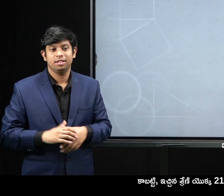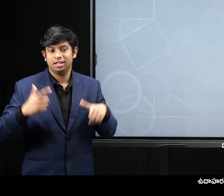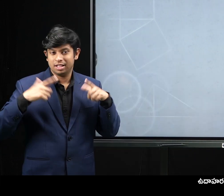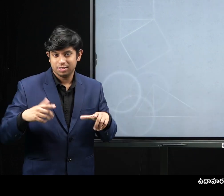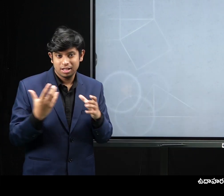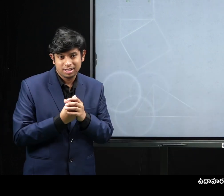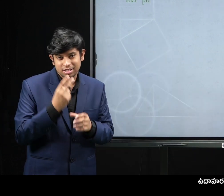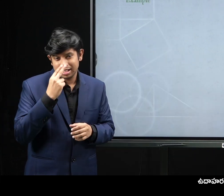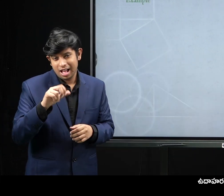ఉదాహరణ